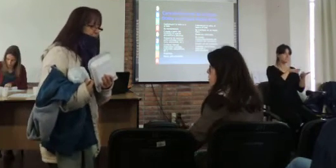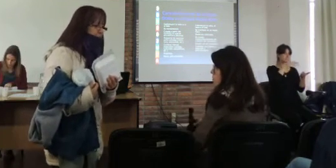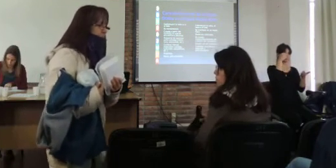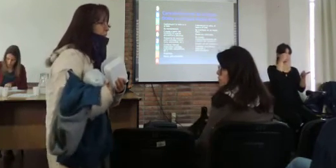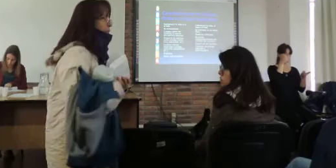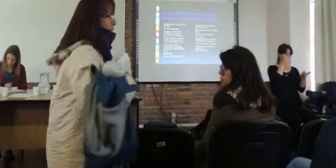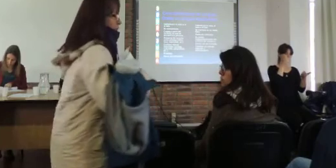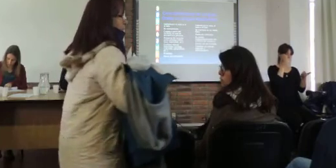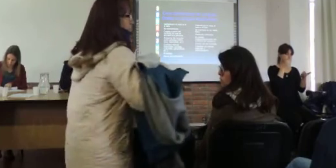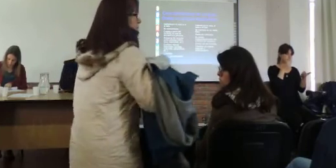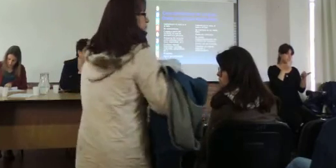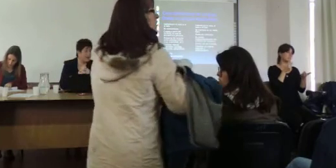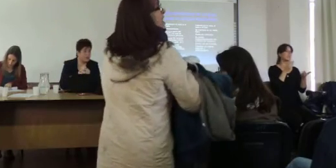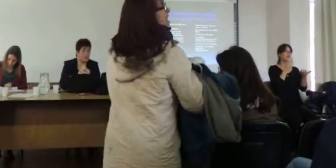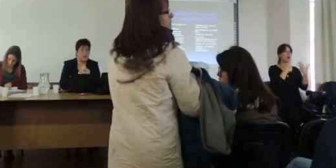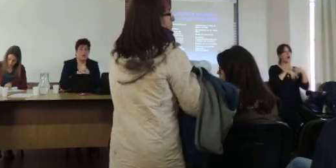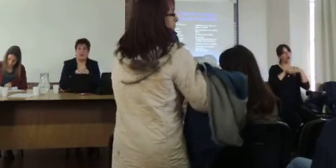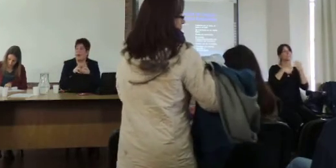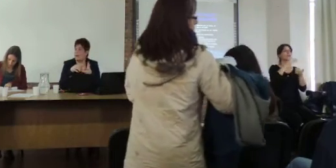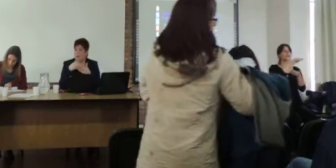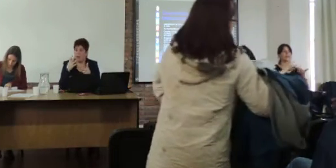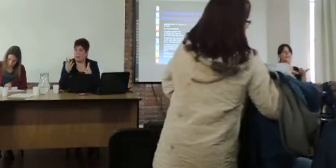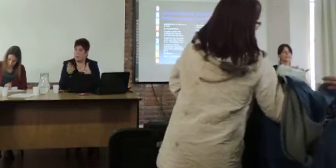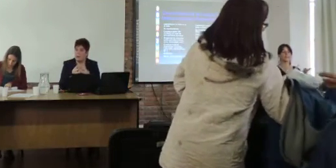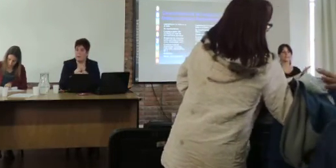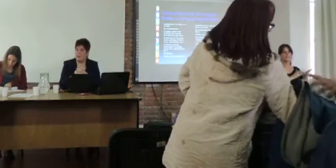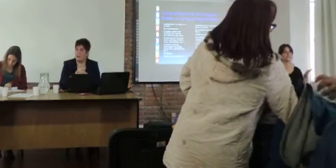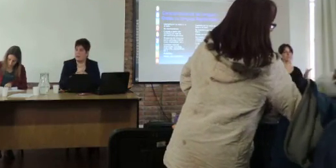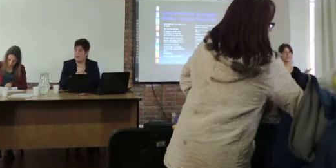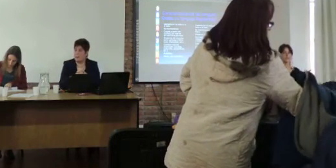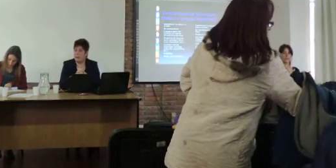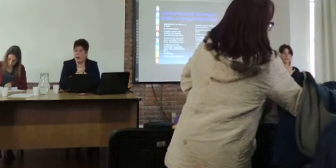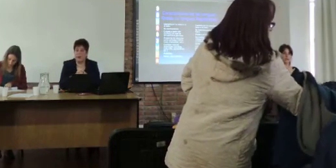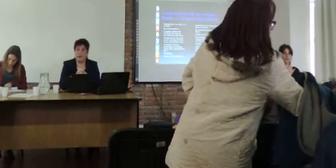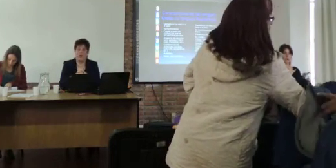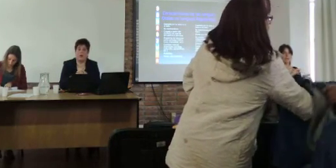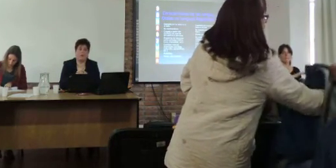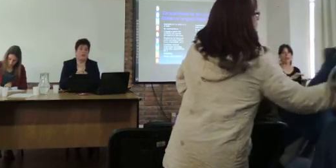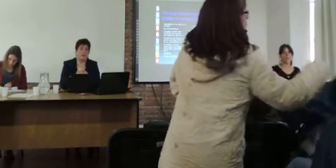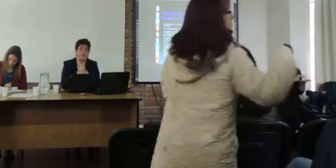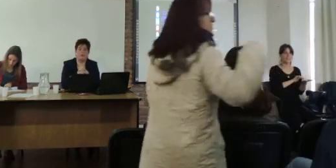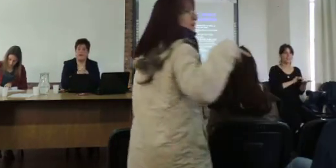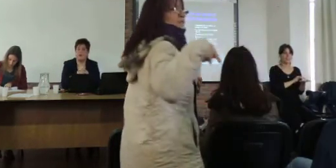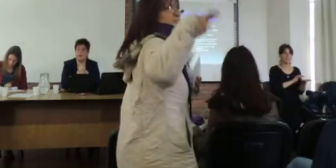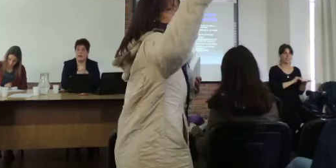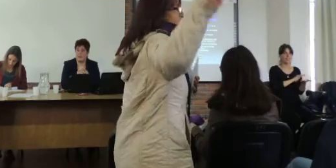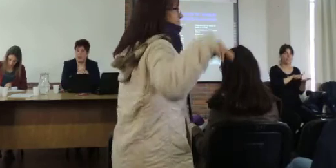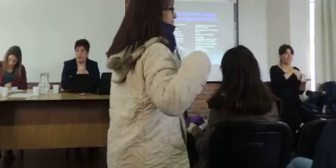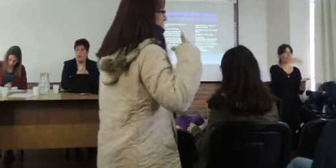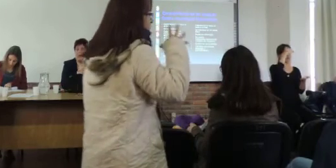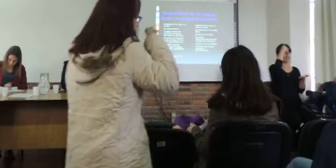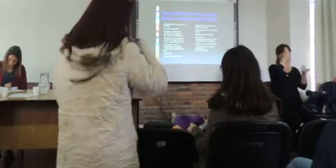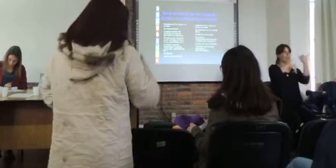Las lenguas que se registran por tacto son las que, por ejemplo, utilizamos con el sistema Braille o los distintos sistemas de